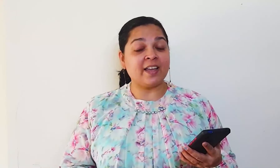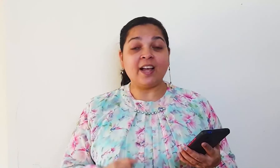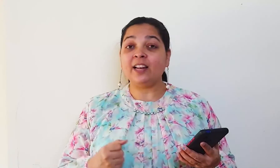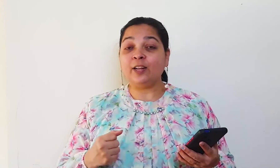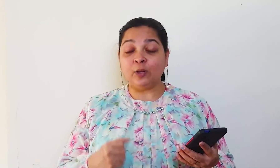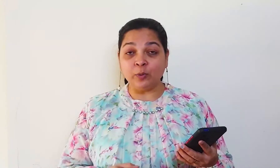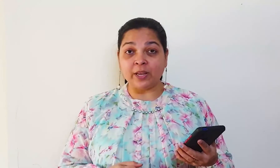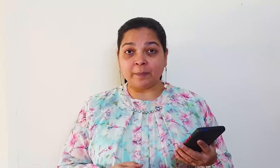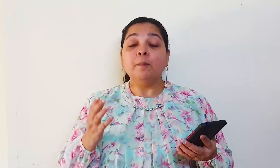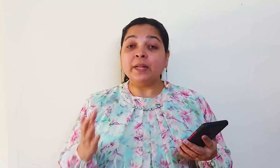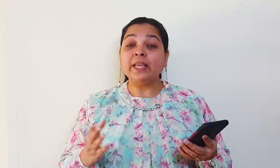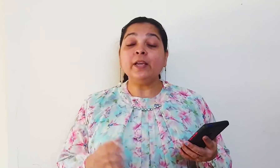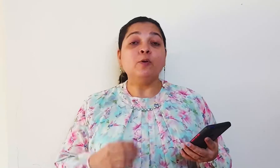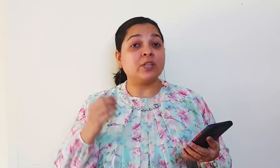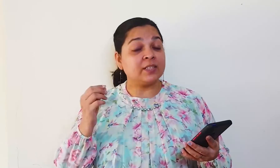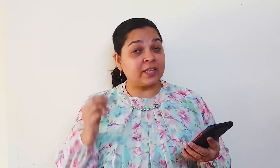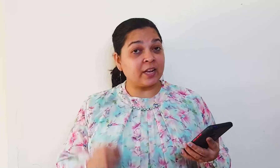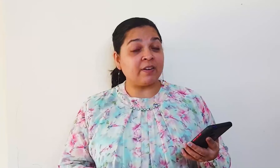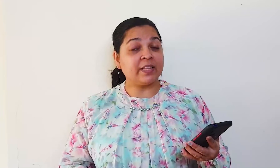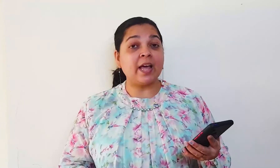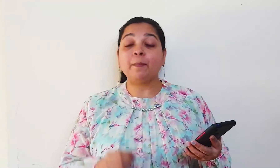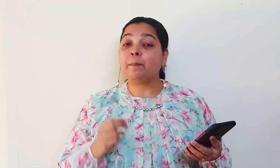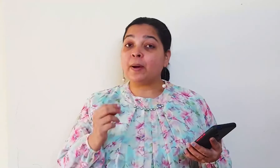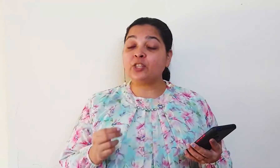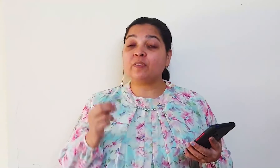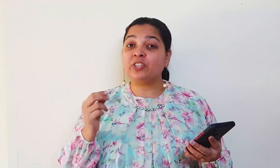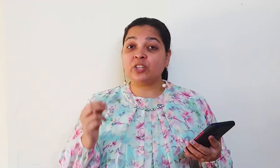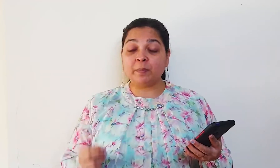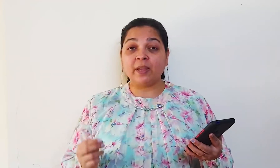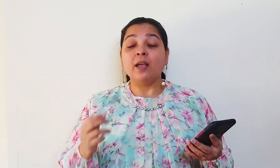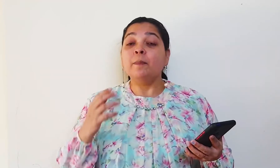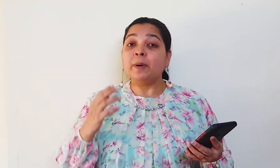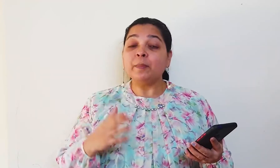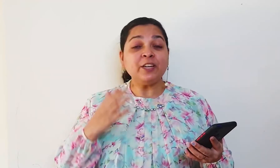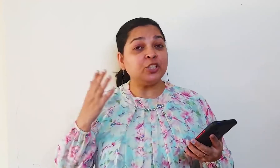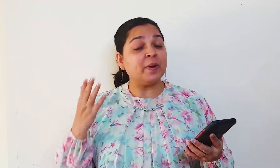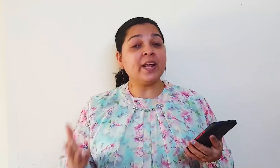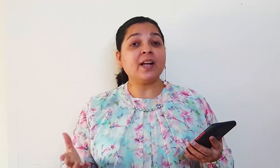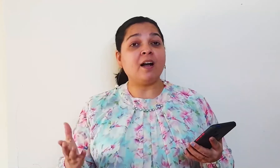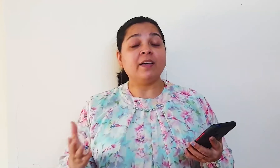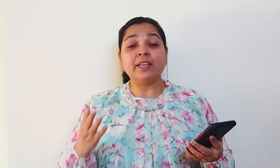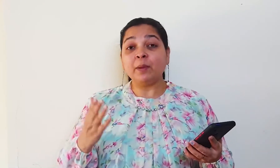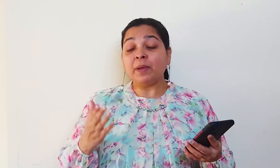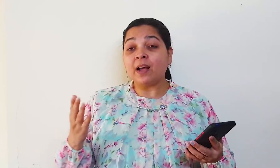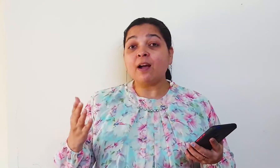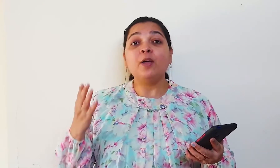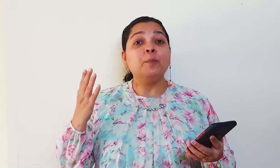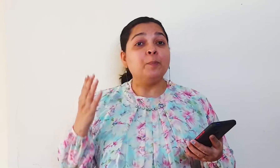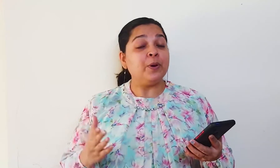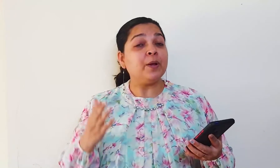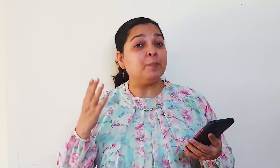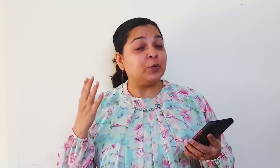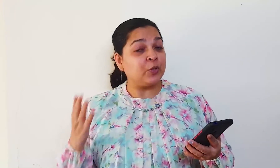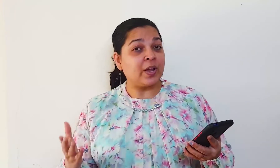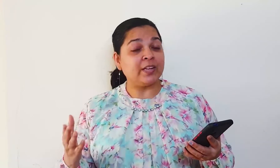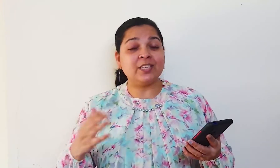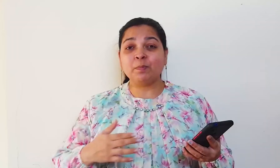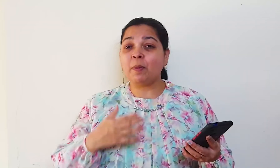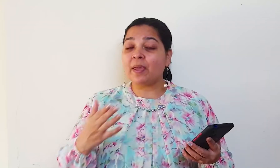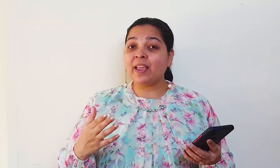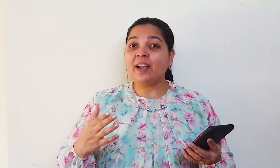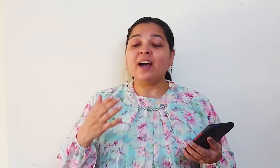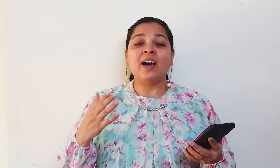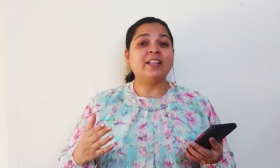अति प्रसन्न छु, यिनको कुरा सुन। हालेलुया। परमेश्वरले सबै सृष्टिलाई, परमेश्वरले